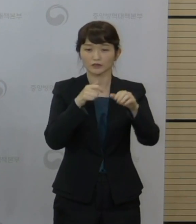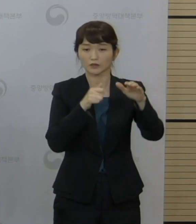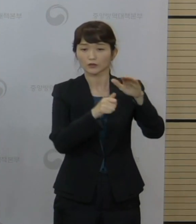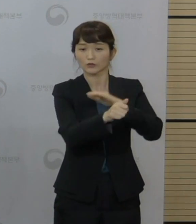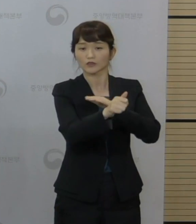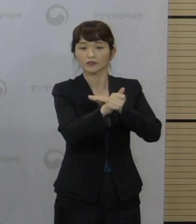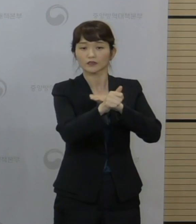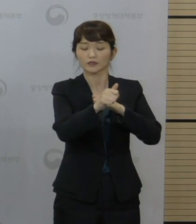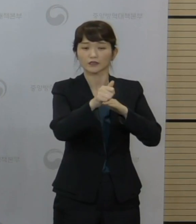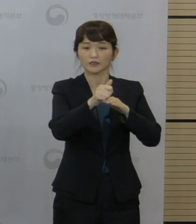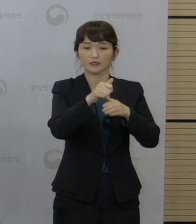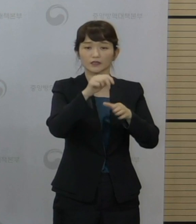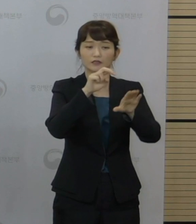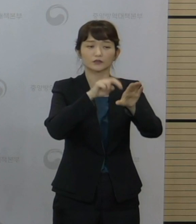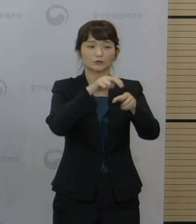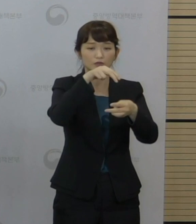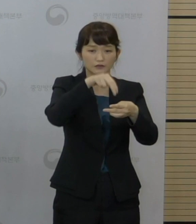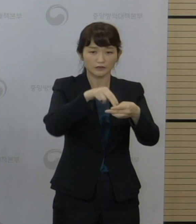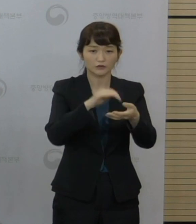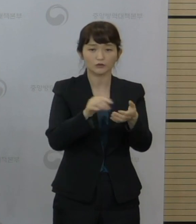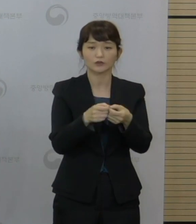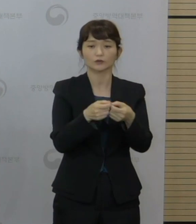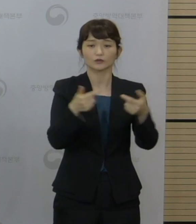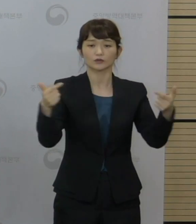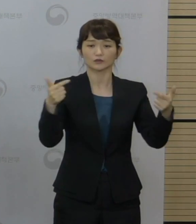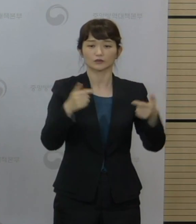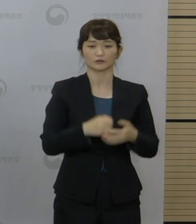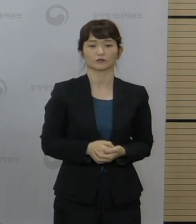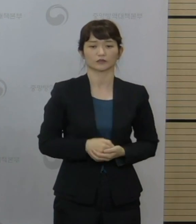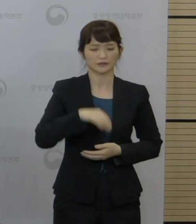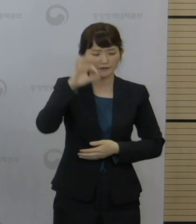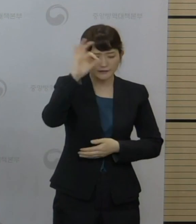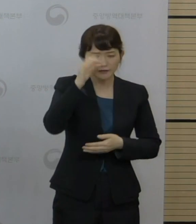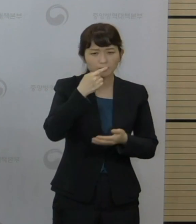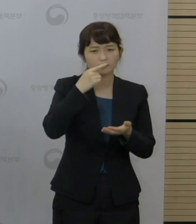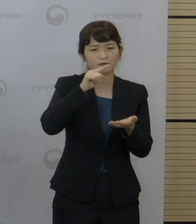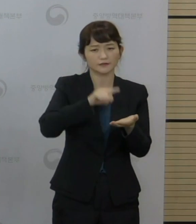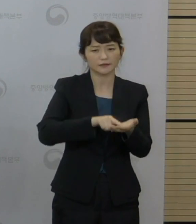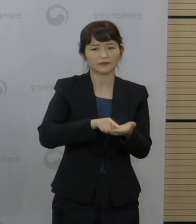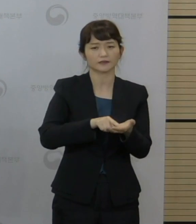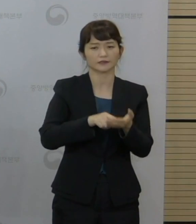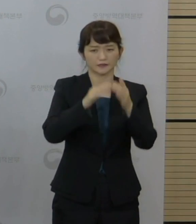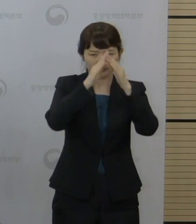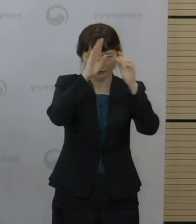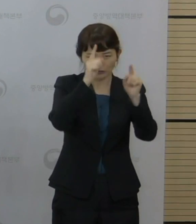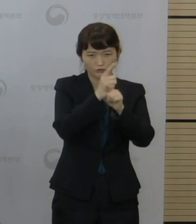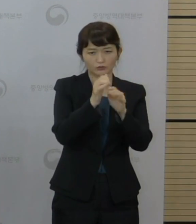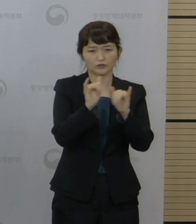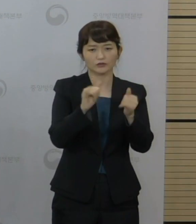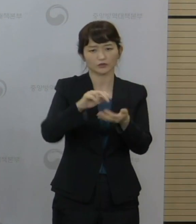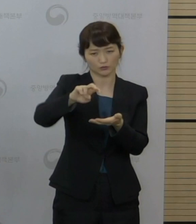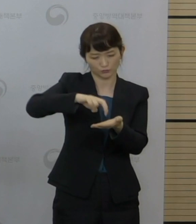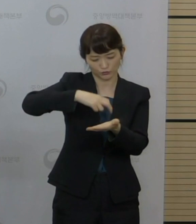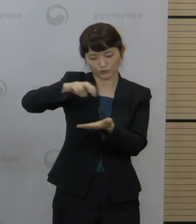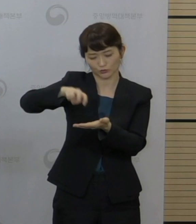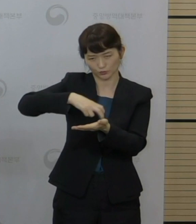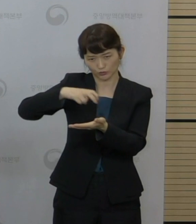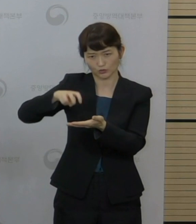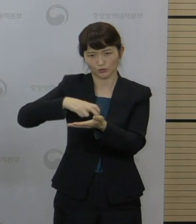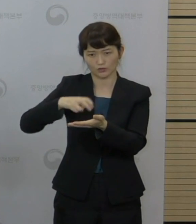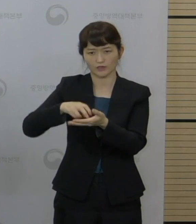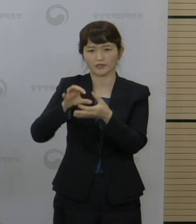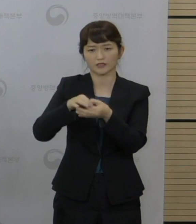확충하고 외래 진료센터를 찾기 쉽게 재택치료자 안내 문자, 재택치료 안내문, 카드 뉴스